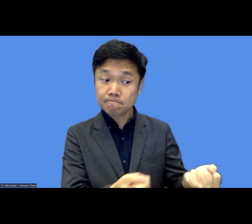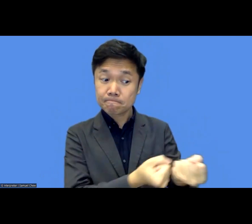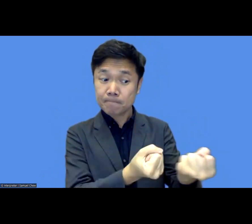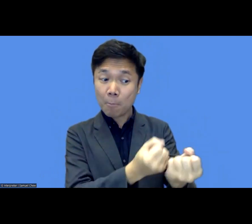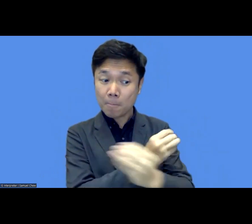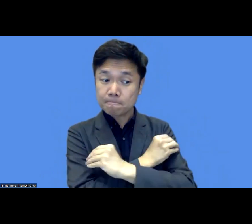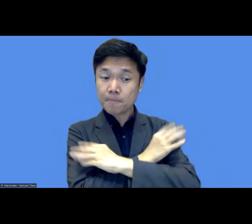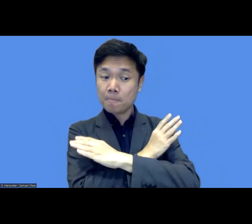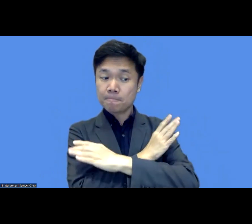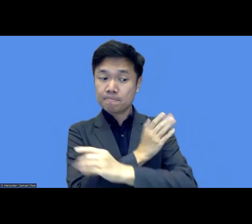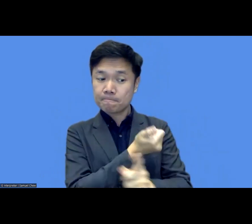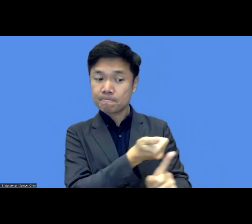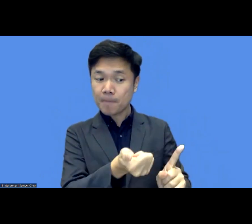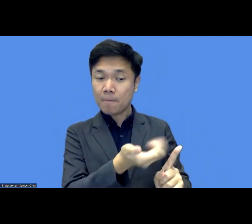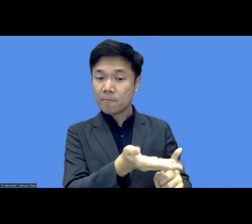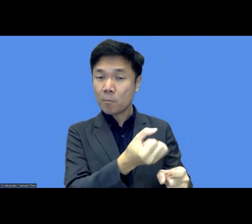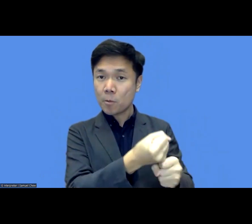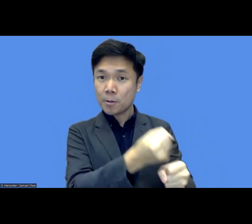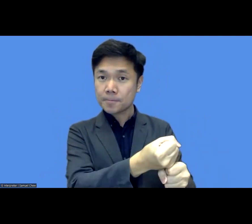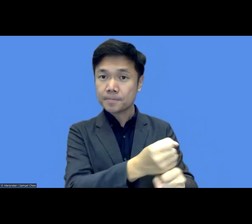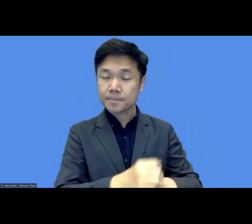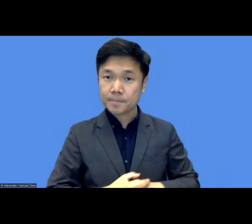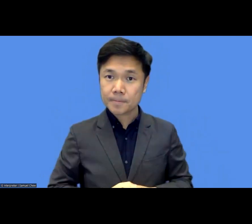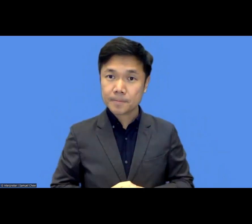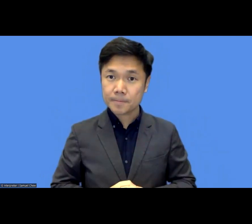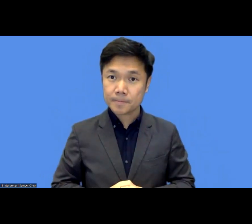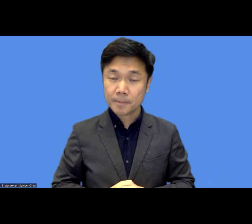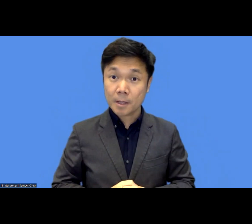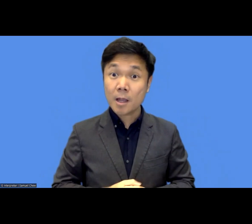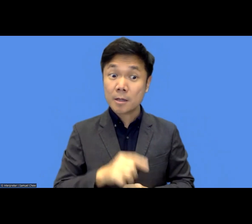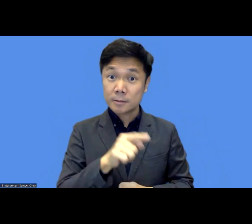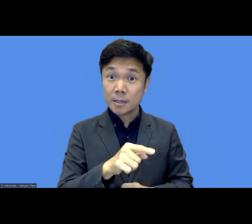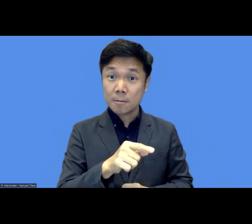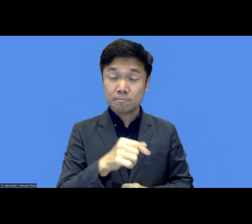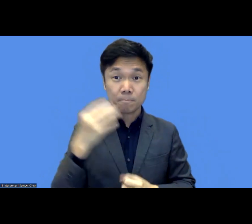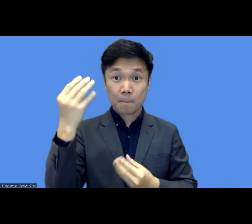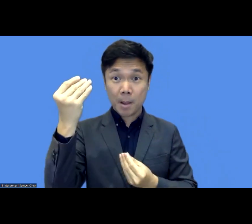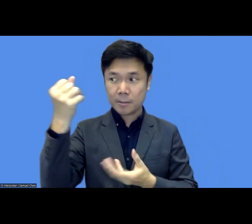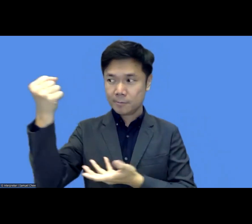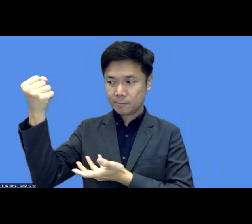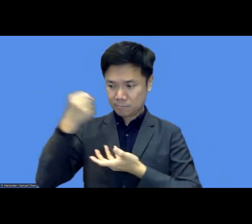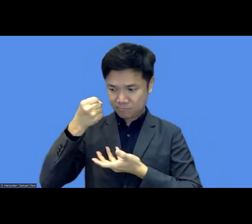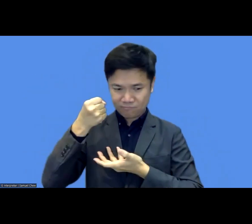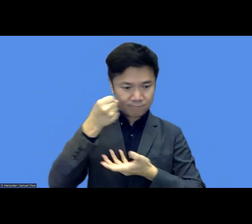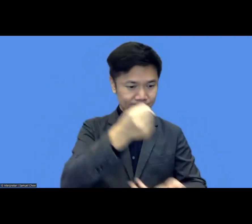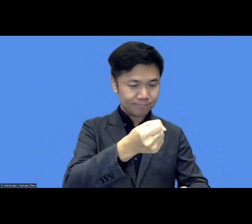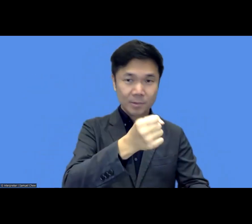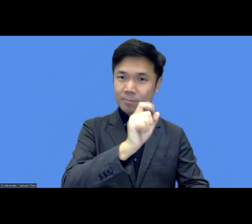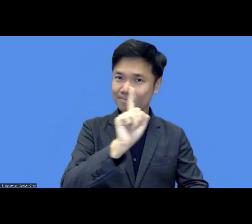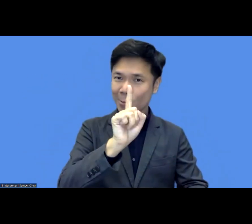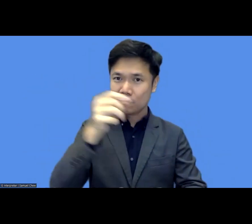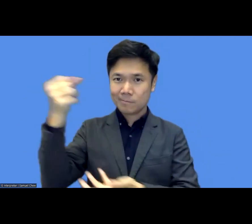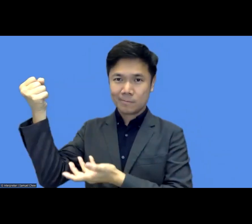regionales y darles más poder en el trabajo humanitario y para también que reciban más dinero,